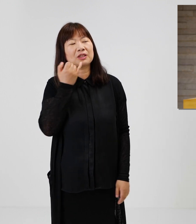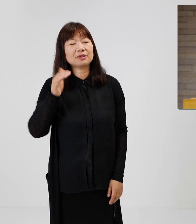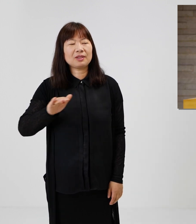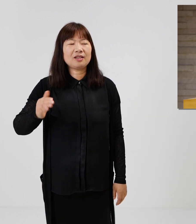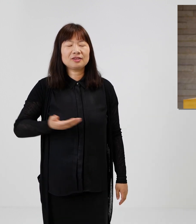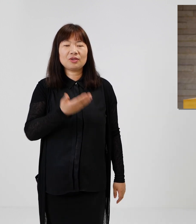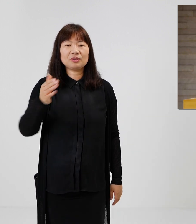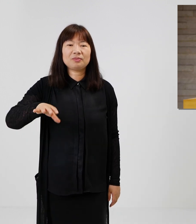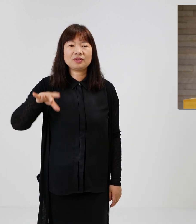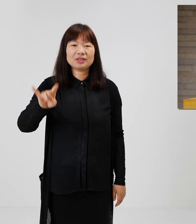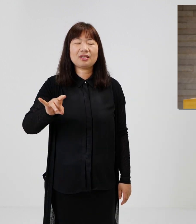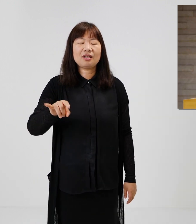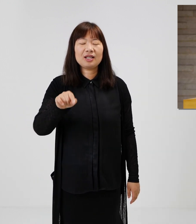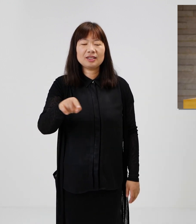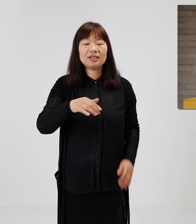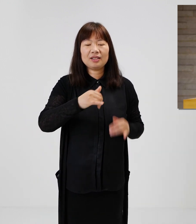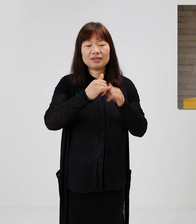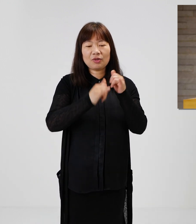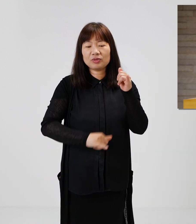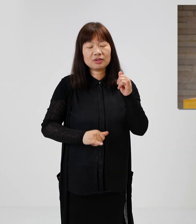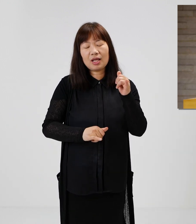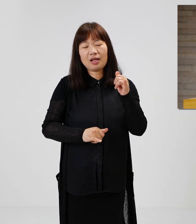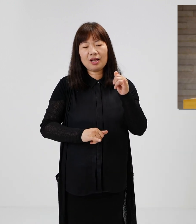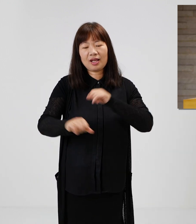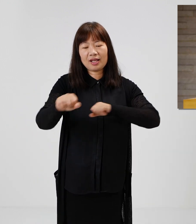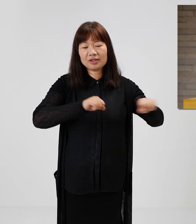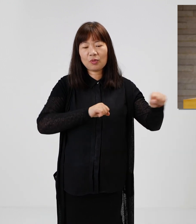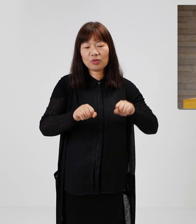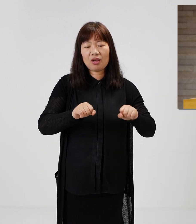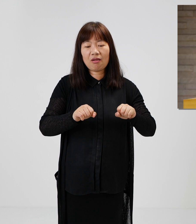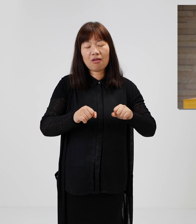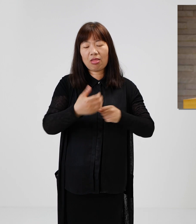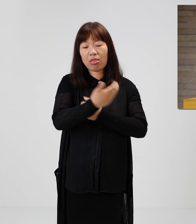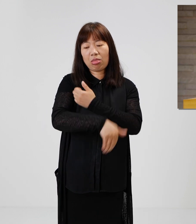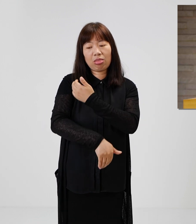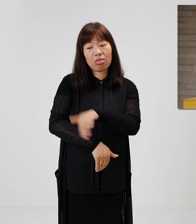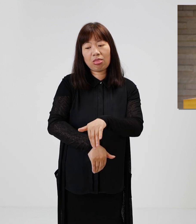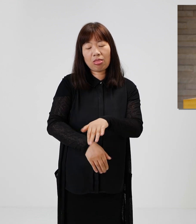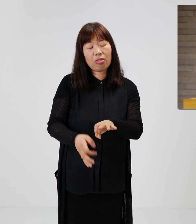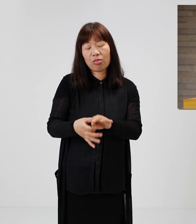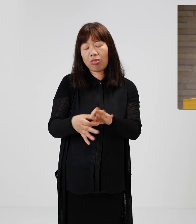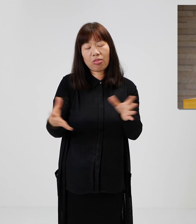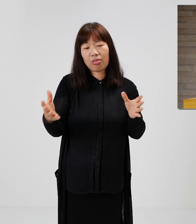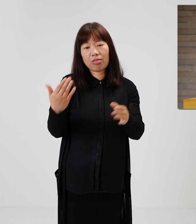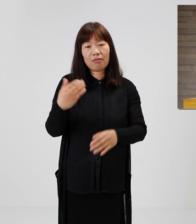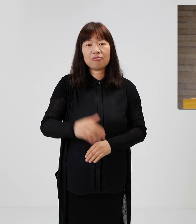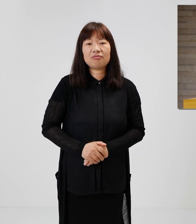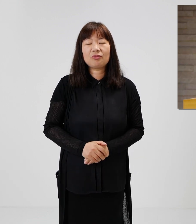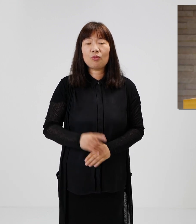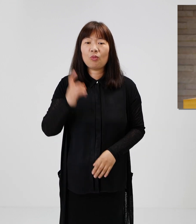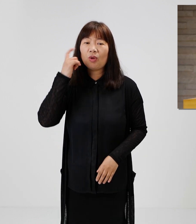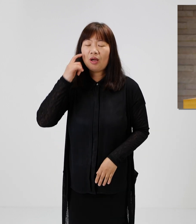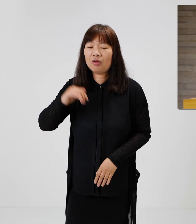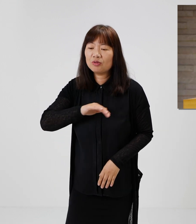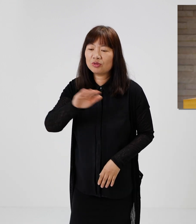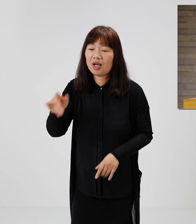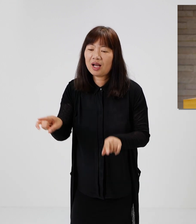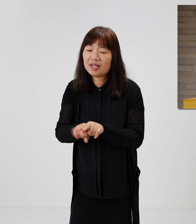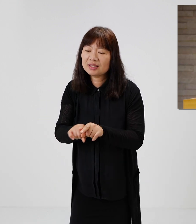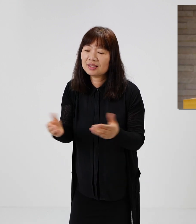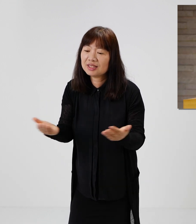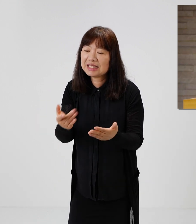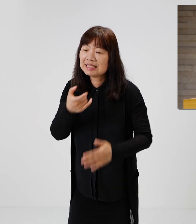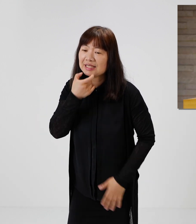너희는 일단 이 역사에 상관이 없다. 왜냐하면 우리가 너희들하고 일하는 거